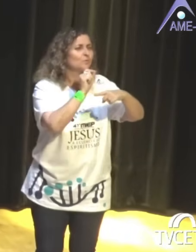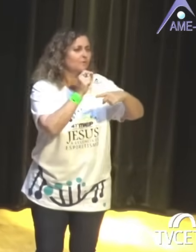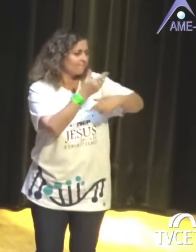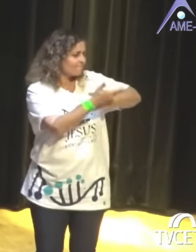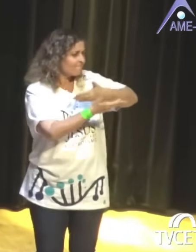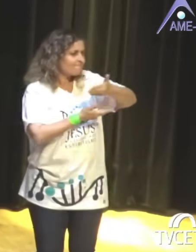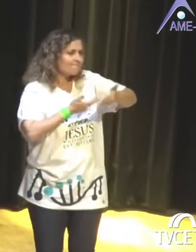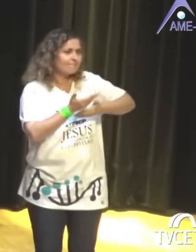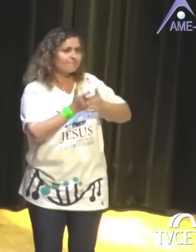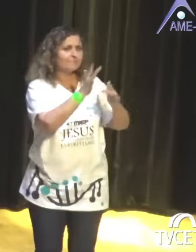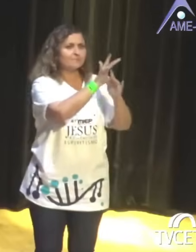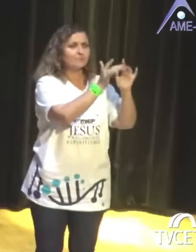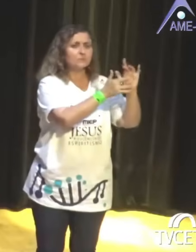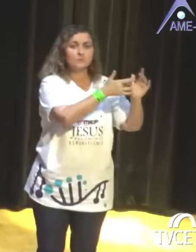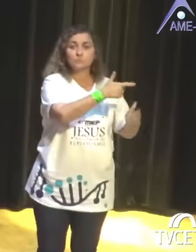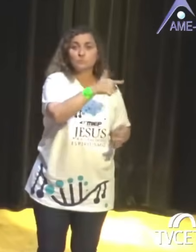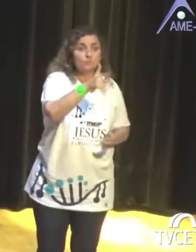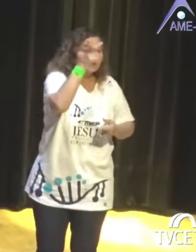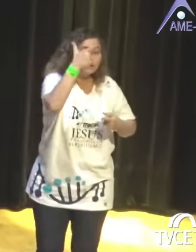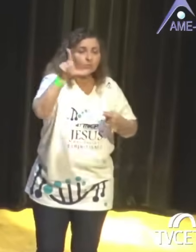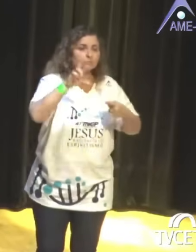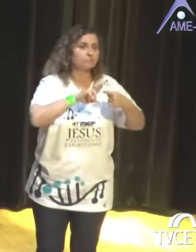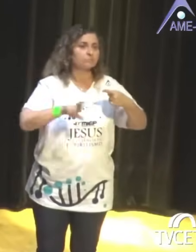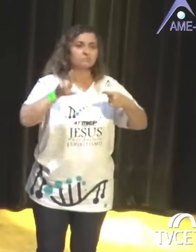que não tem em nenhum